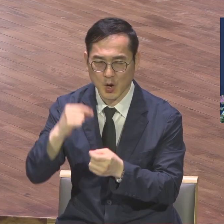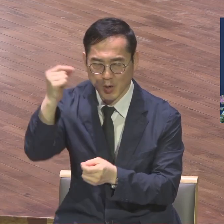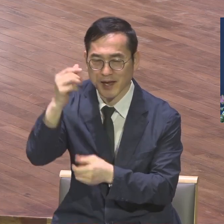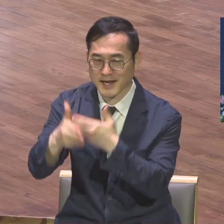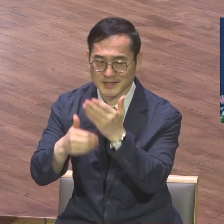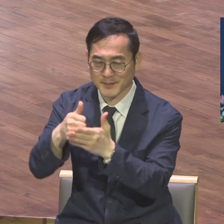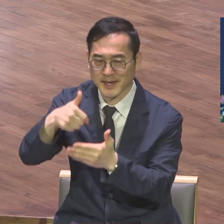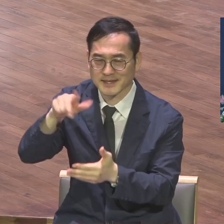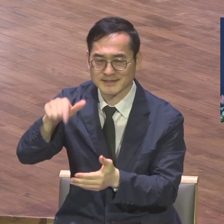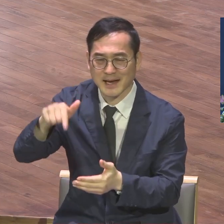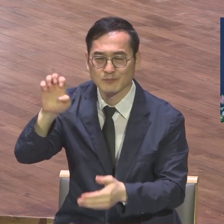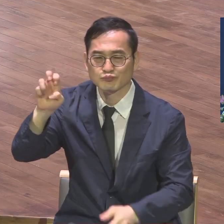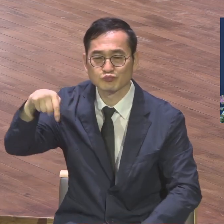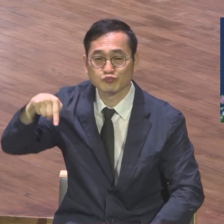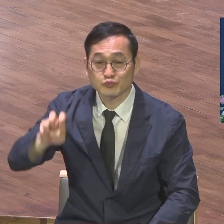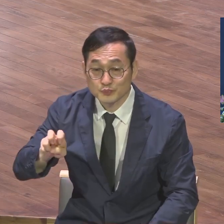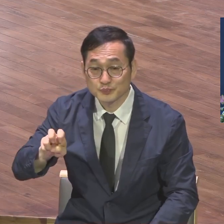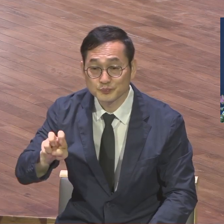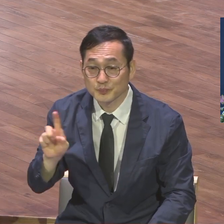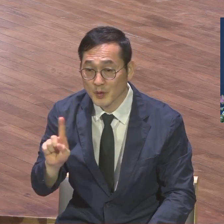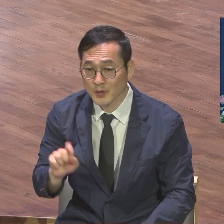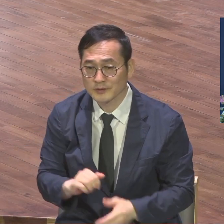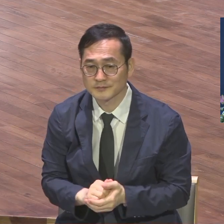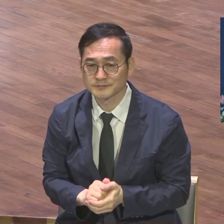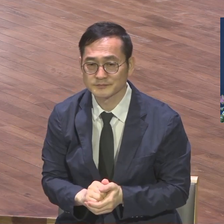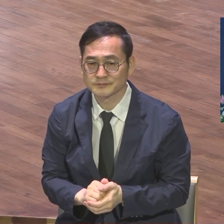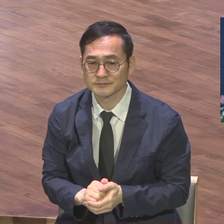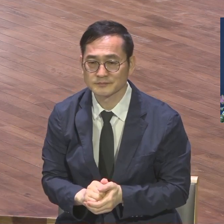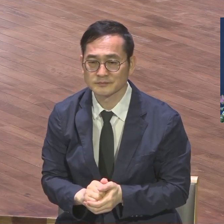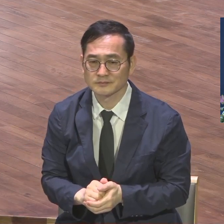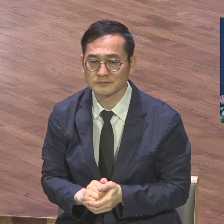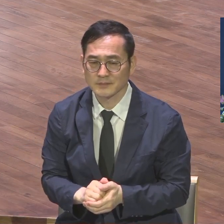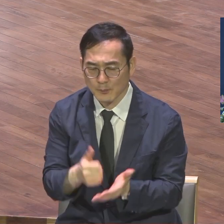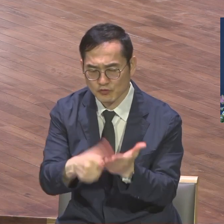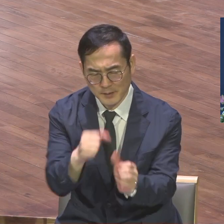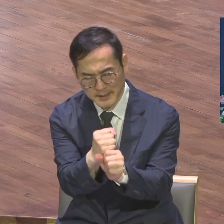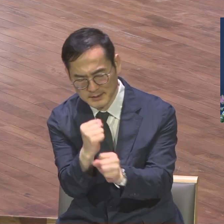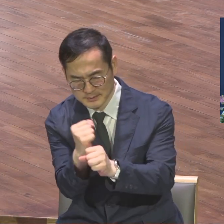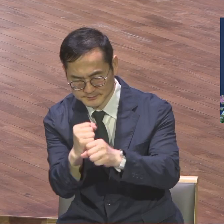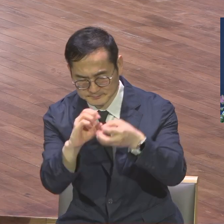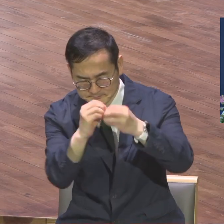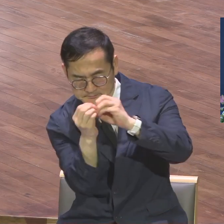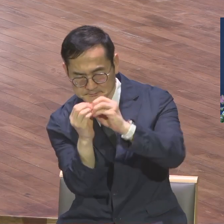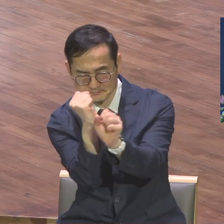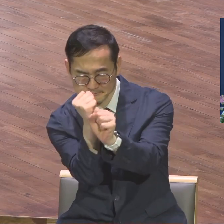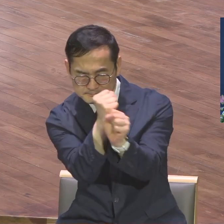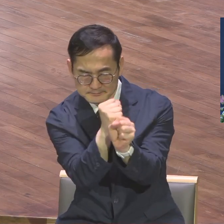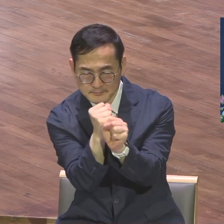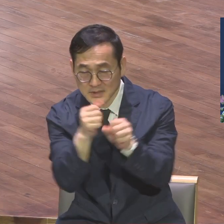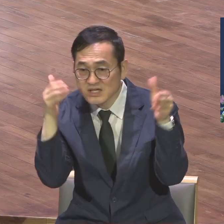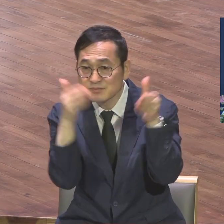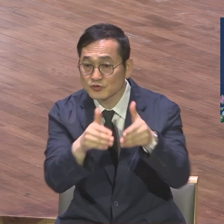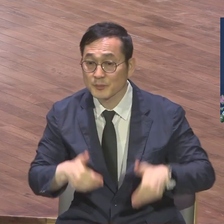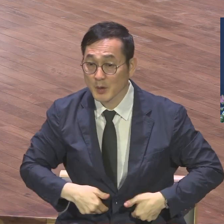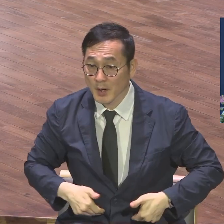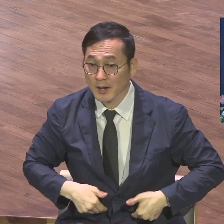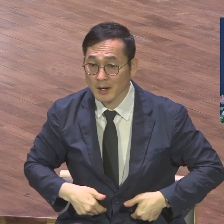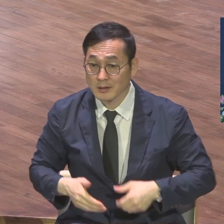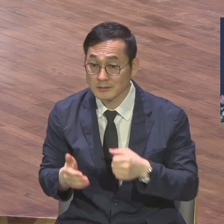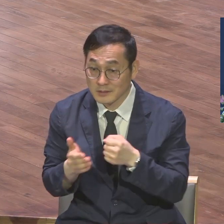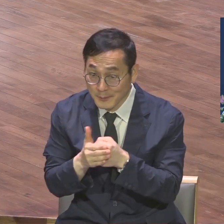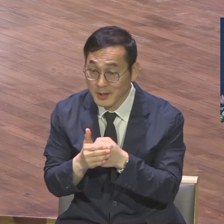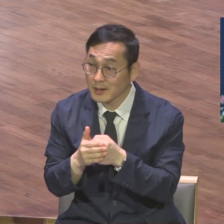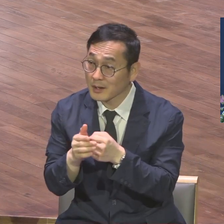하나님 작품 어떻게 만드느냐, 작품 하나 만들려 그러면요 집중해야 됩니다. 제한된 집중, 그래서 집중,